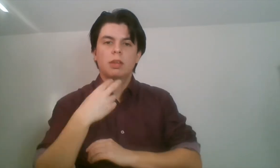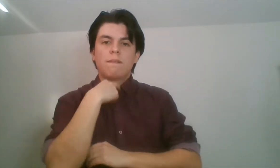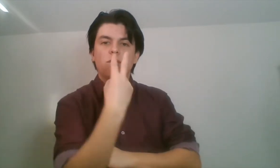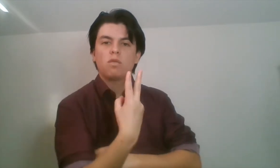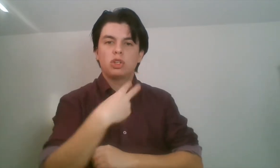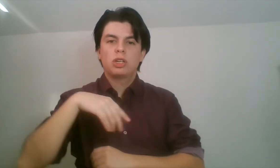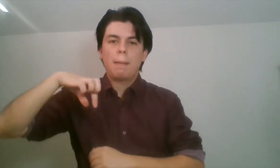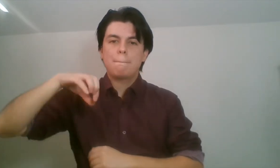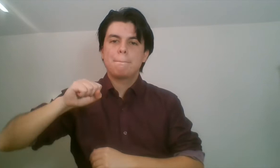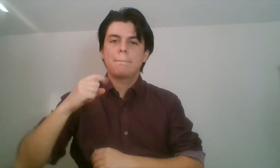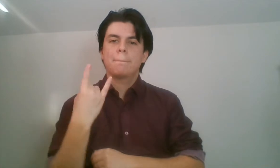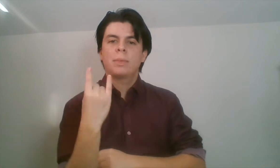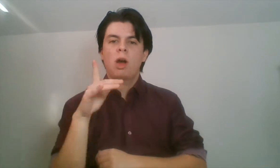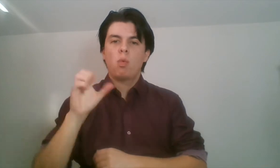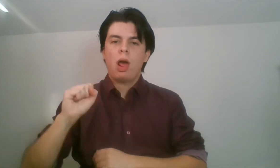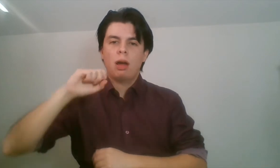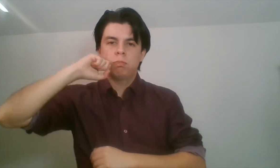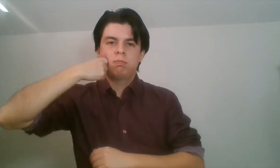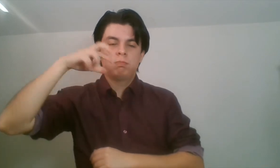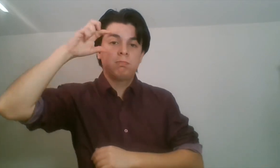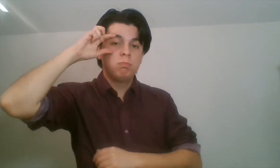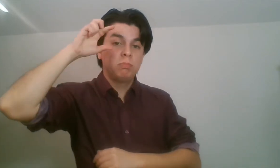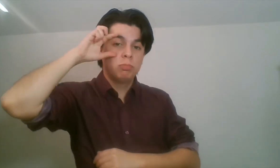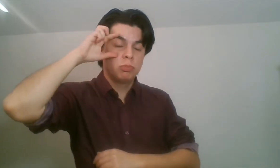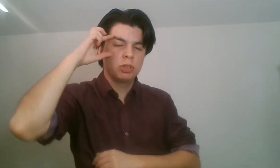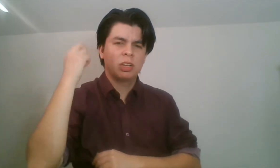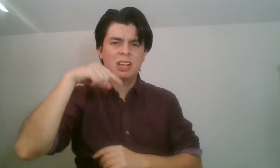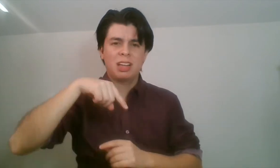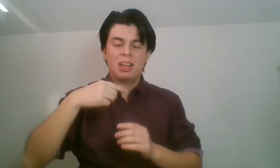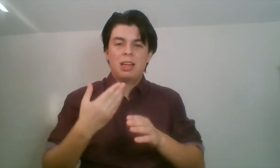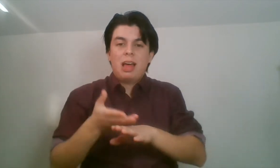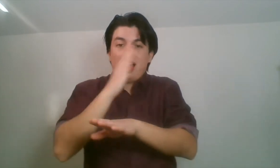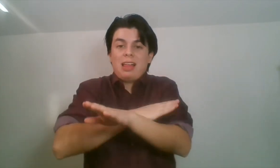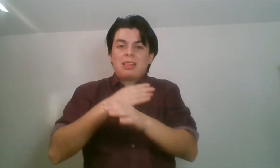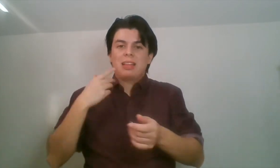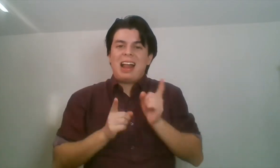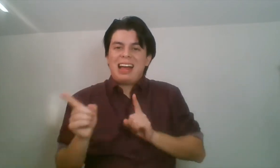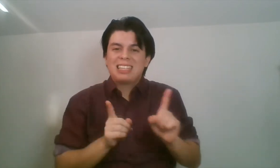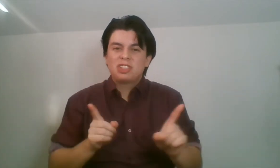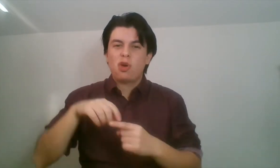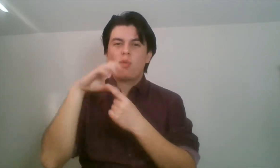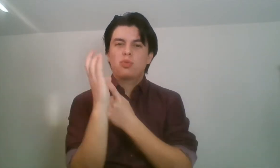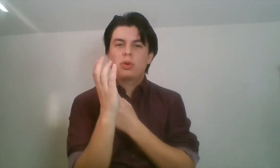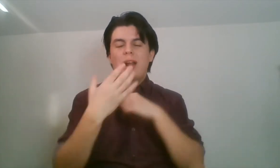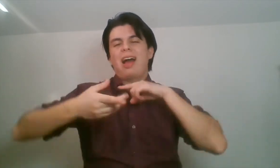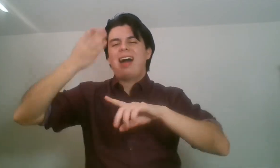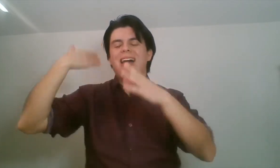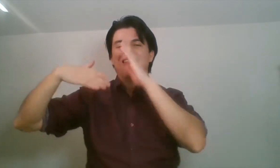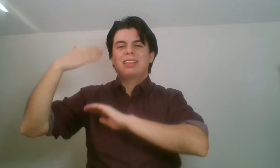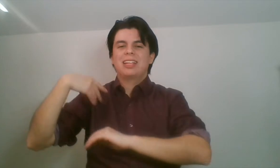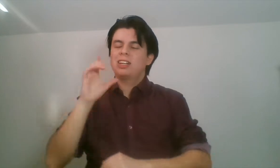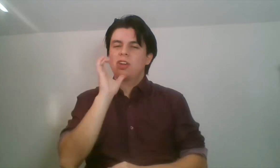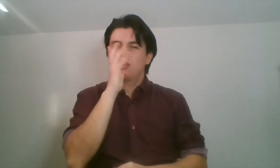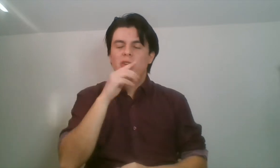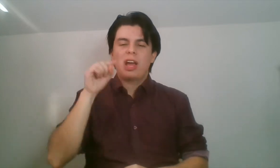para desarrollar este polo? Bueno, detrás de esta